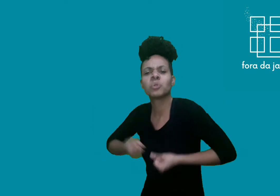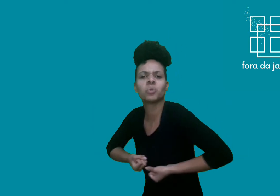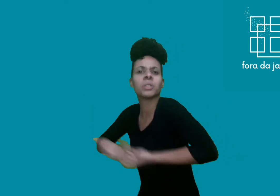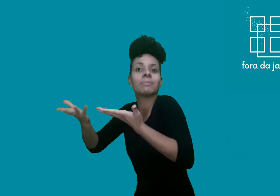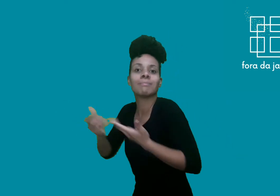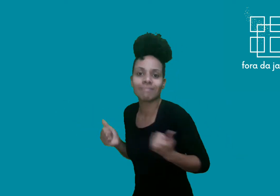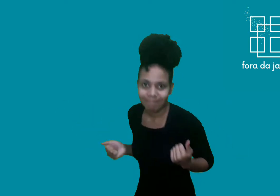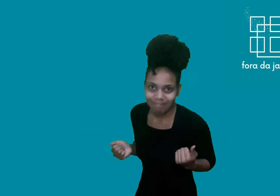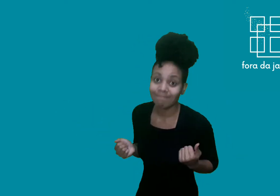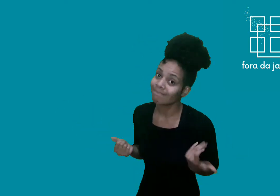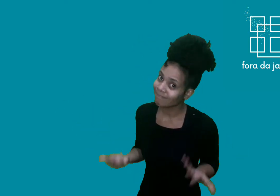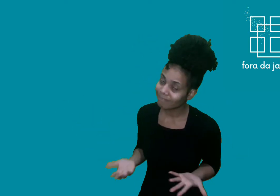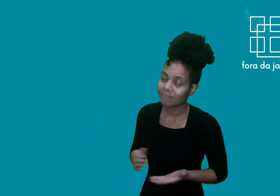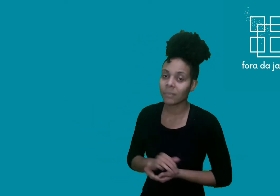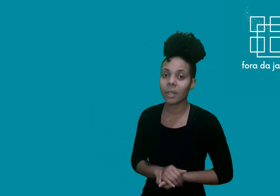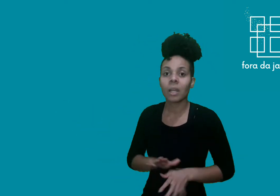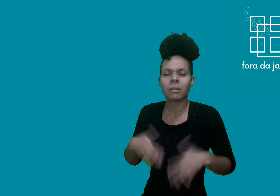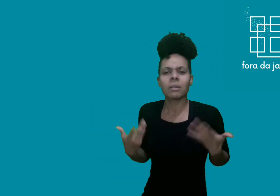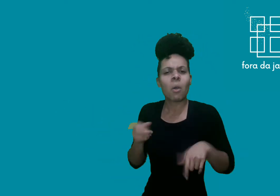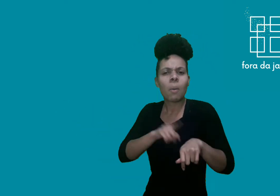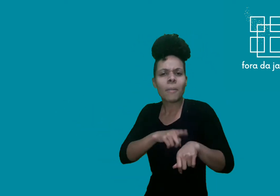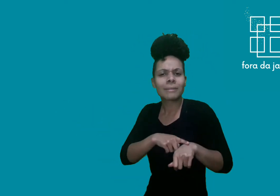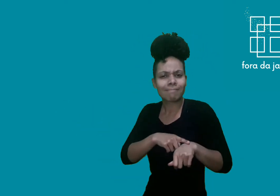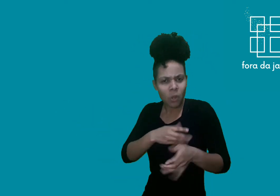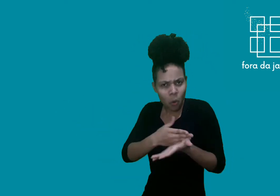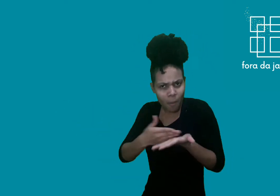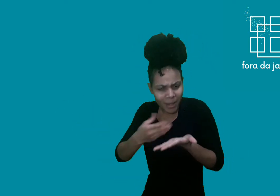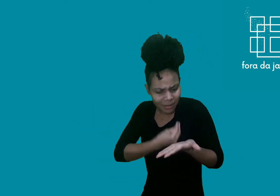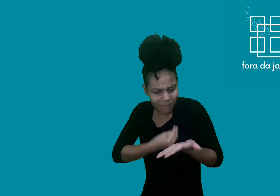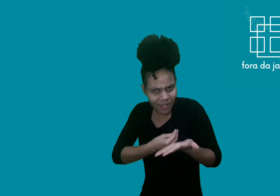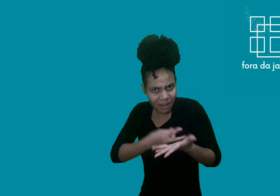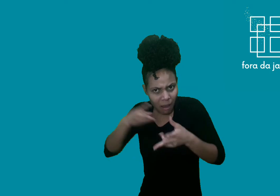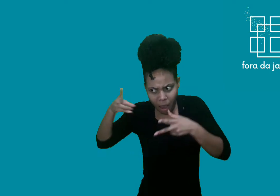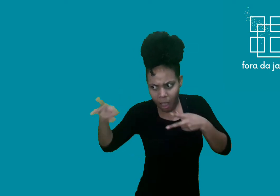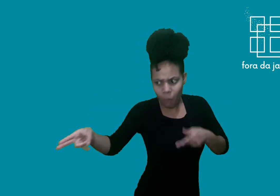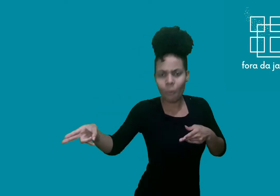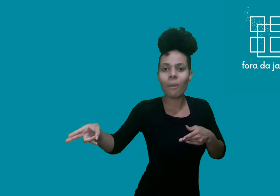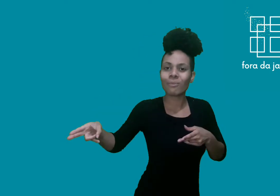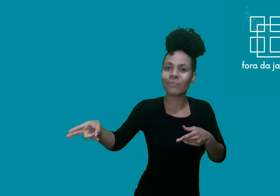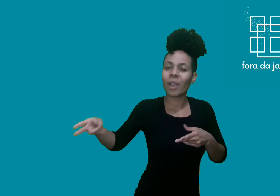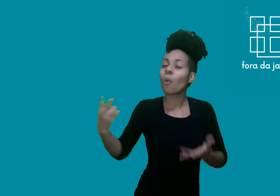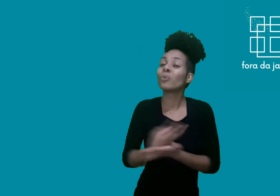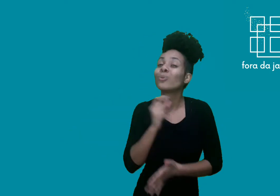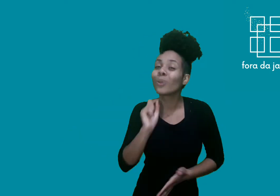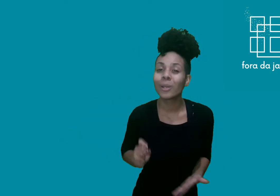da gente, né? Porque às vezes não vem de nós. Então, quando a gente começa a viver o propósito das outras